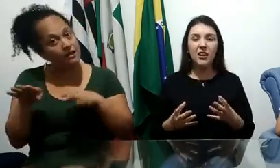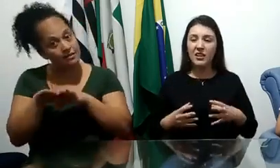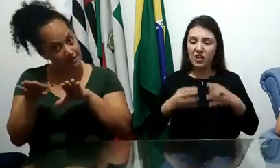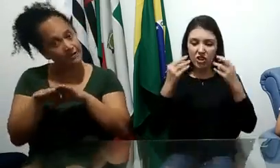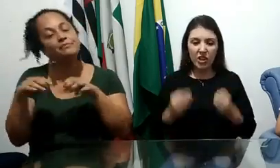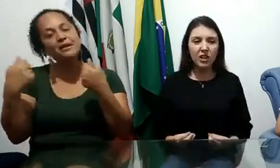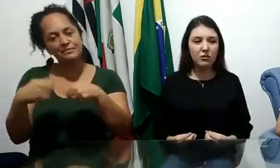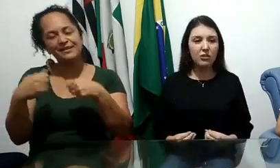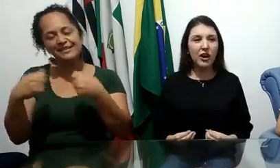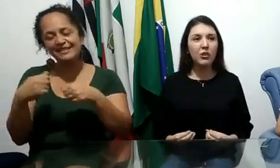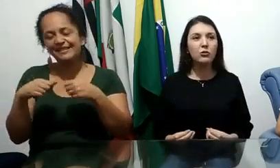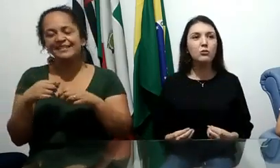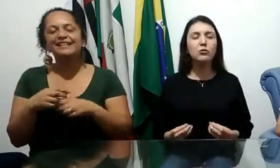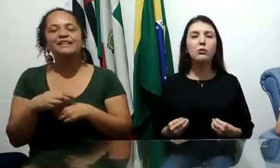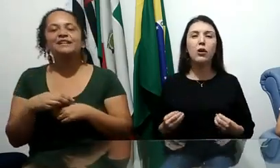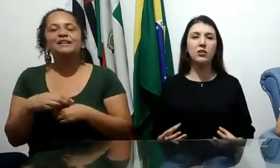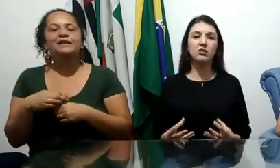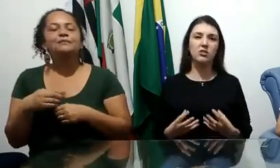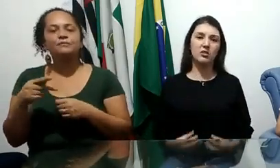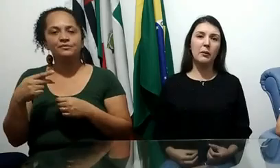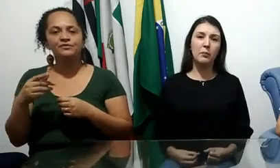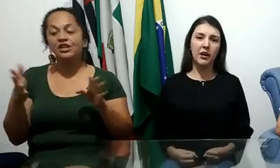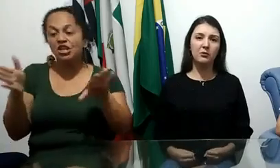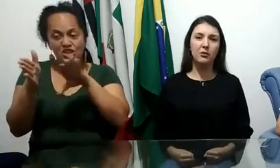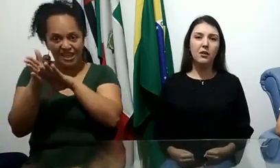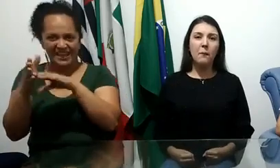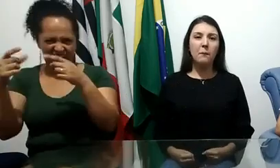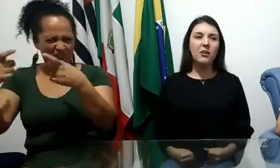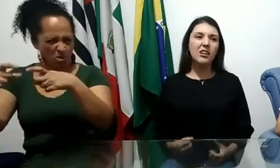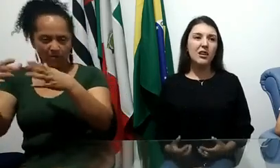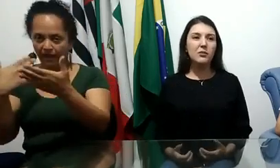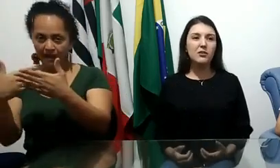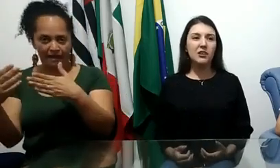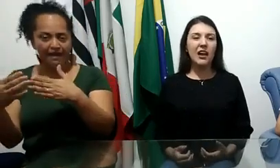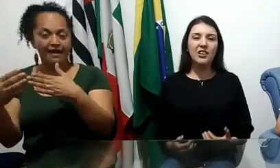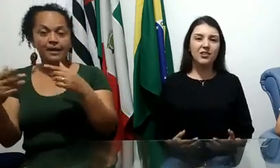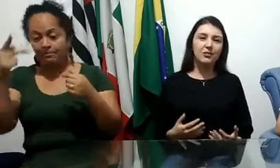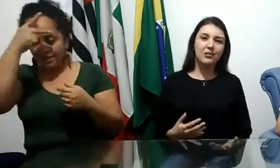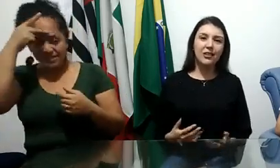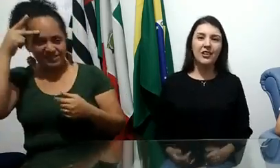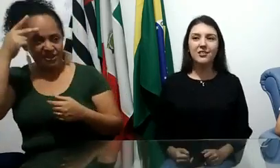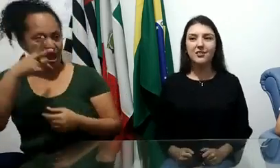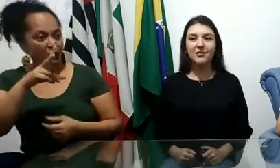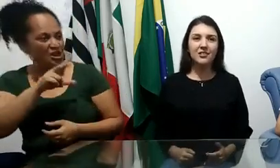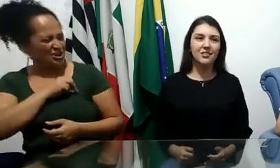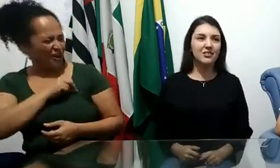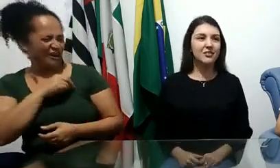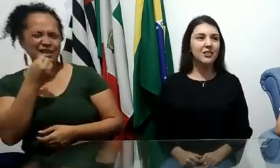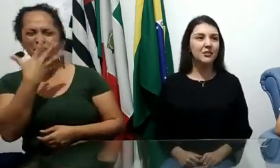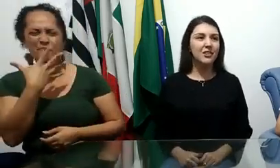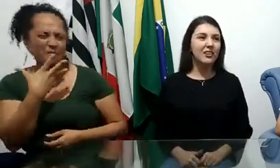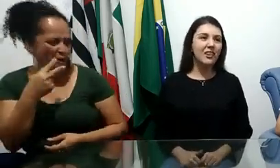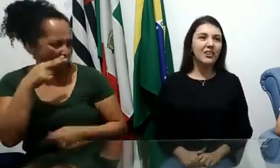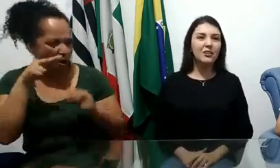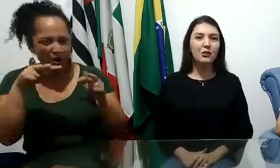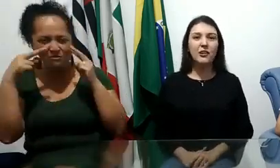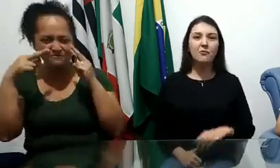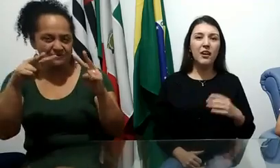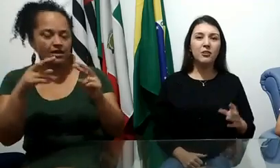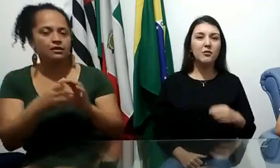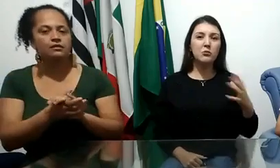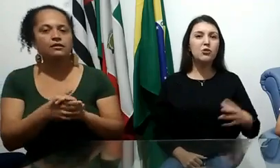cristã que chega no local e todo mundo gosta de estar perto. Não aquela pessoa que chegou o crente, ele